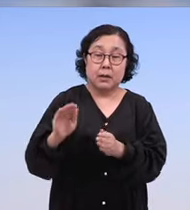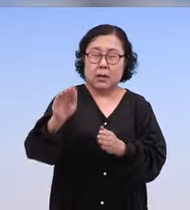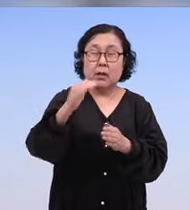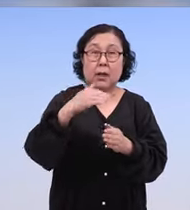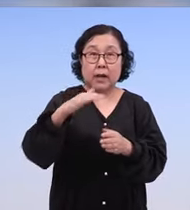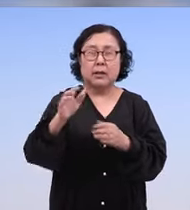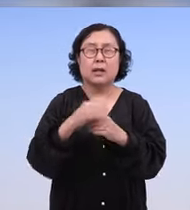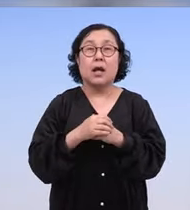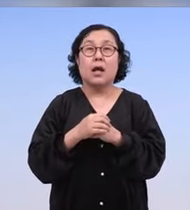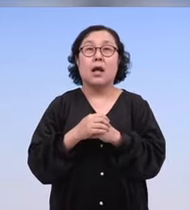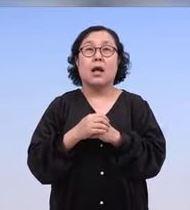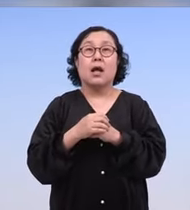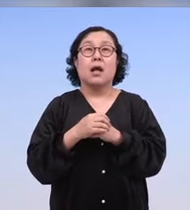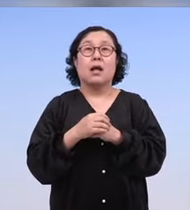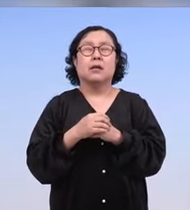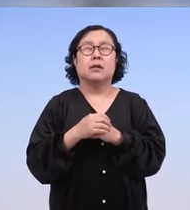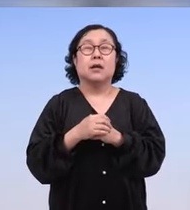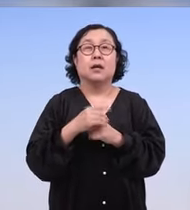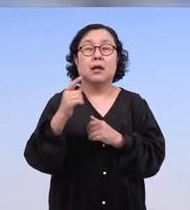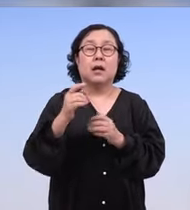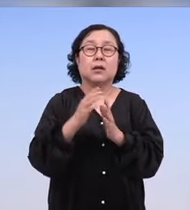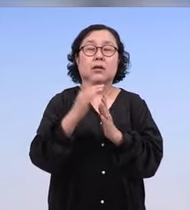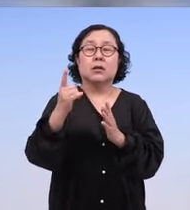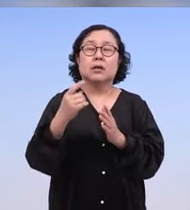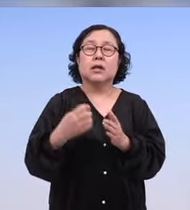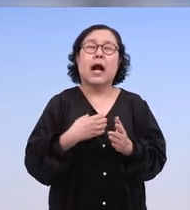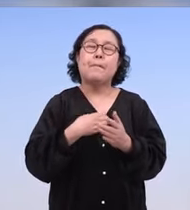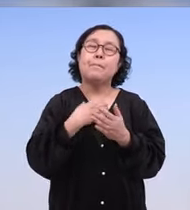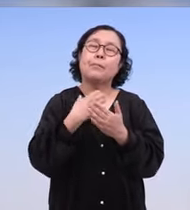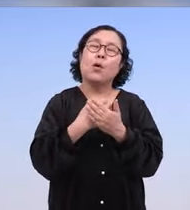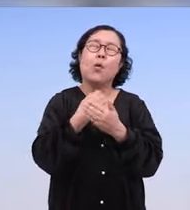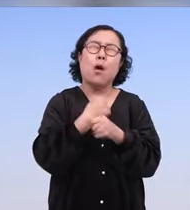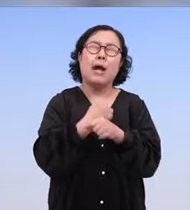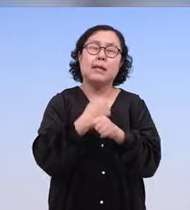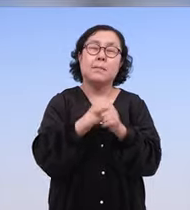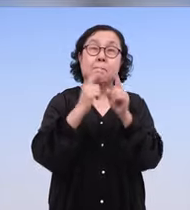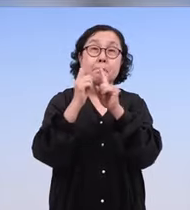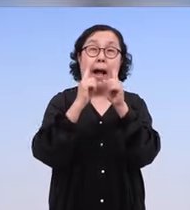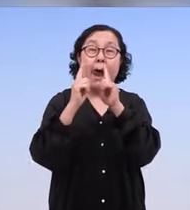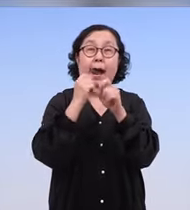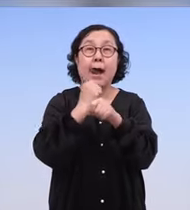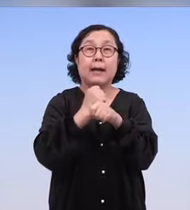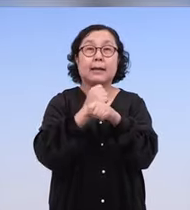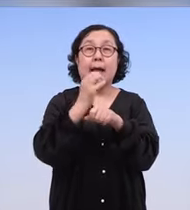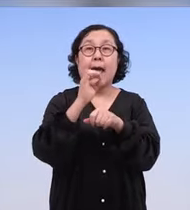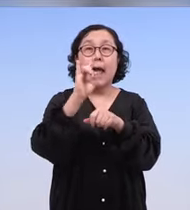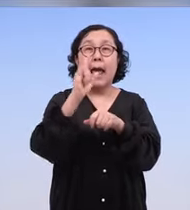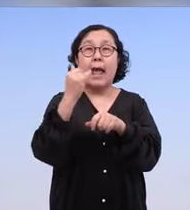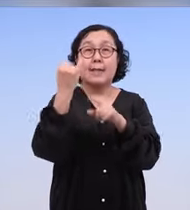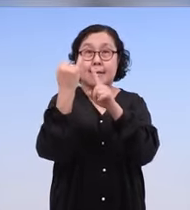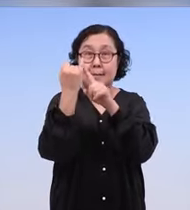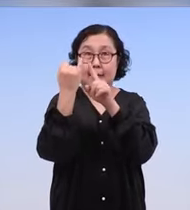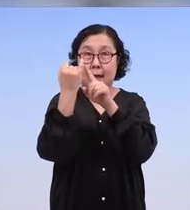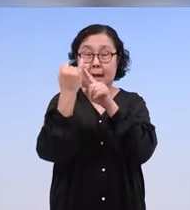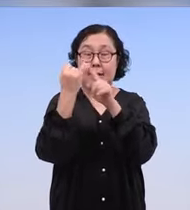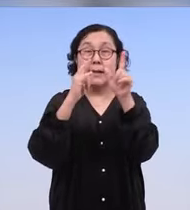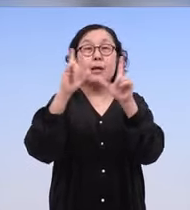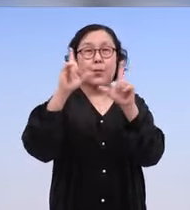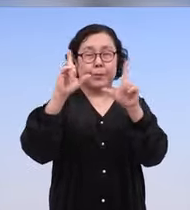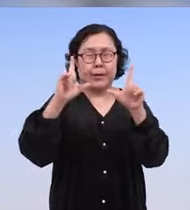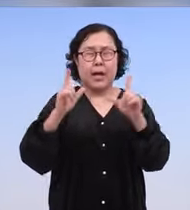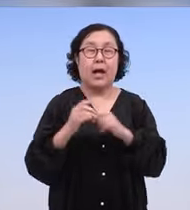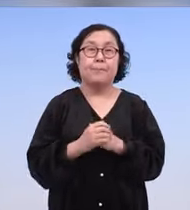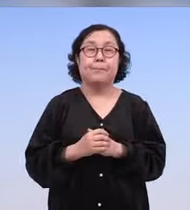그거를 보면서 탄성을 지르면서 이런 이야기를 하는 게 이게 그 앤이라는 어린 꼬맹이의 긍정적인 삶의